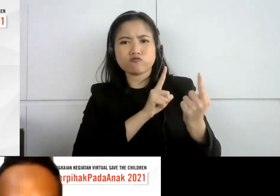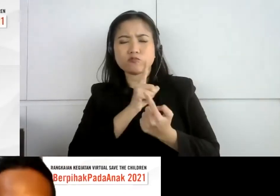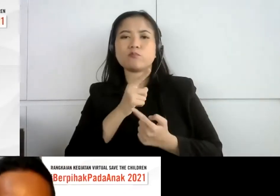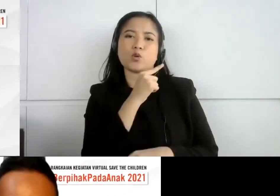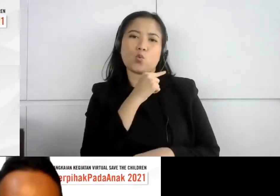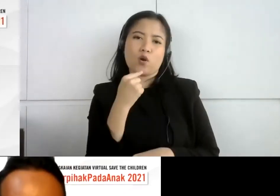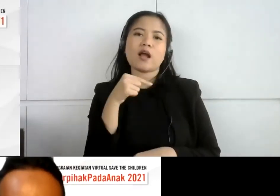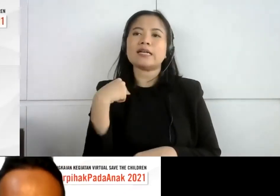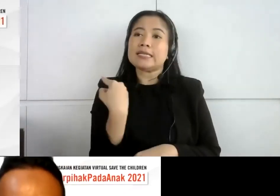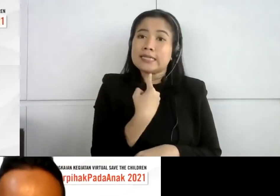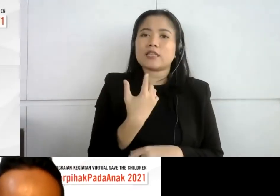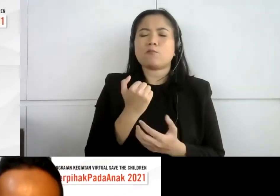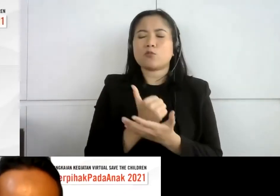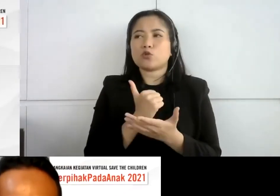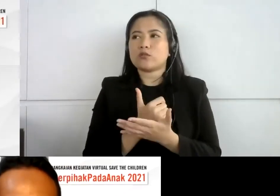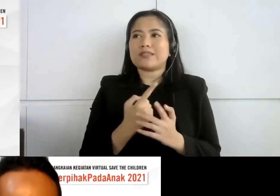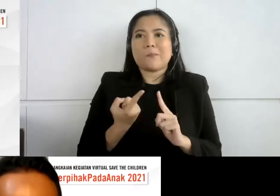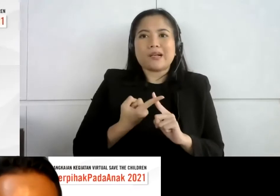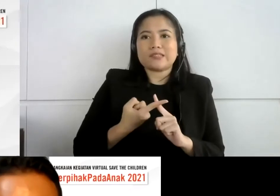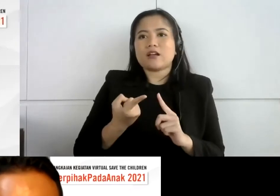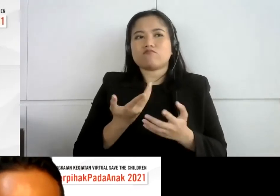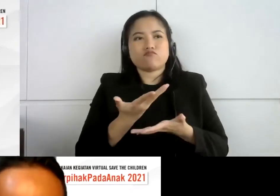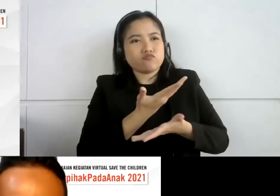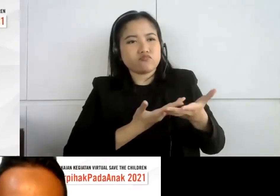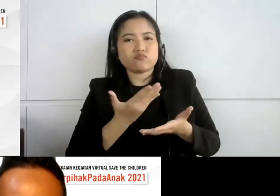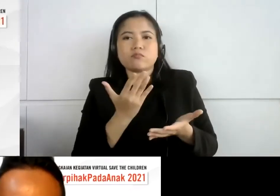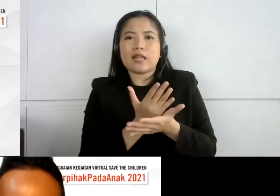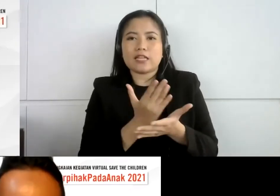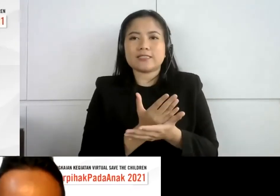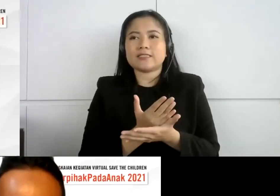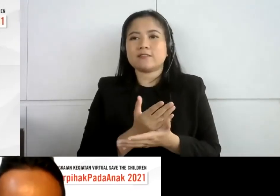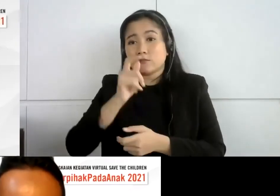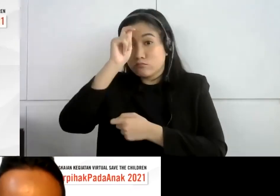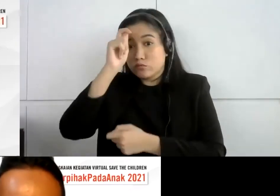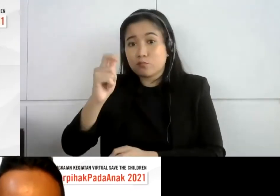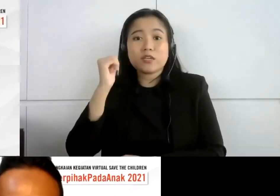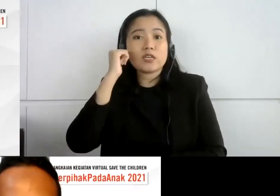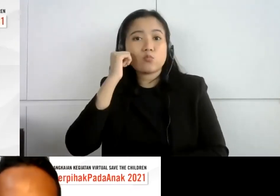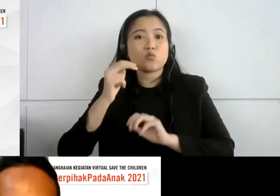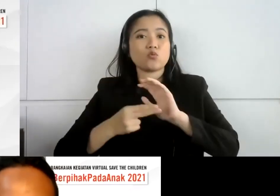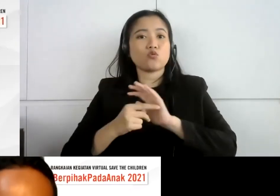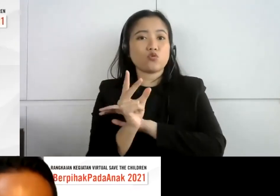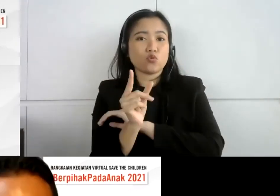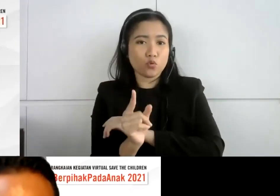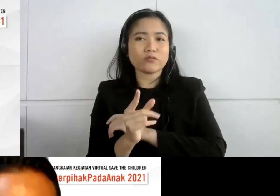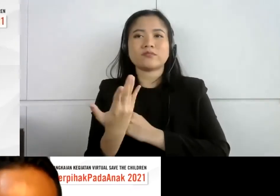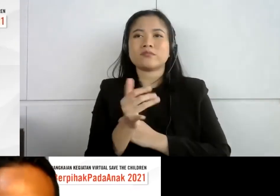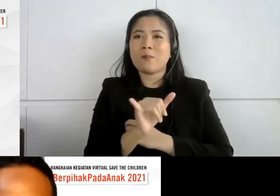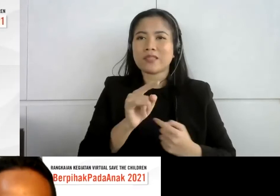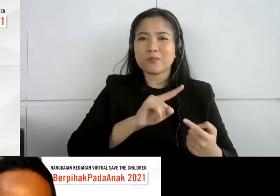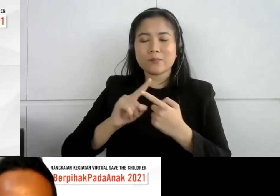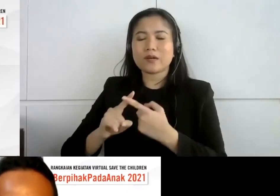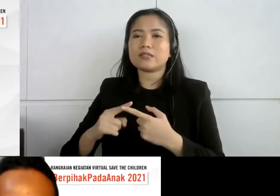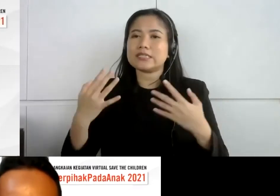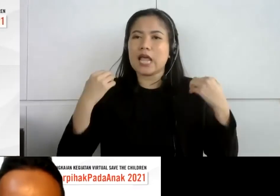kita batasi bersama di masa pandemi kali ini. Apresiasi buat Ibu Nurfadilah dan juga rekan-rekan di sana. Terima kasih, salam sehat. Semoga sehat selalu ya Bu